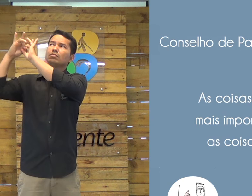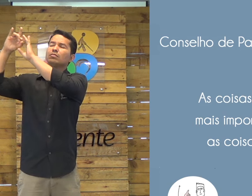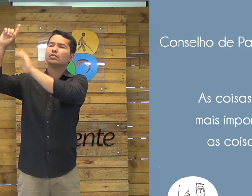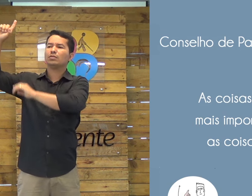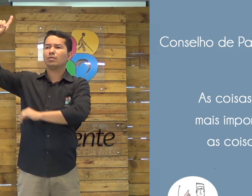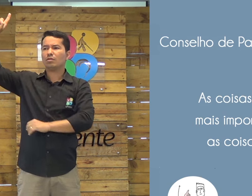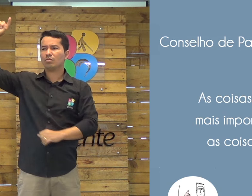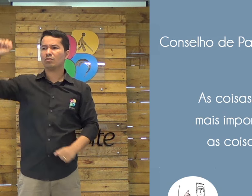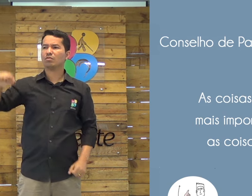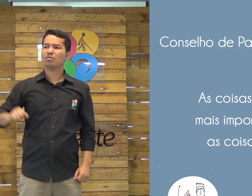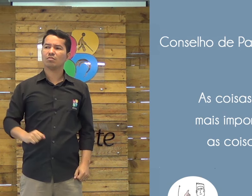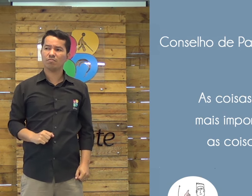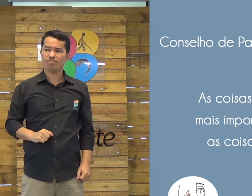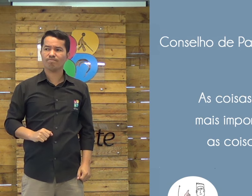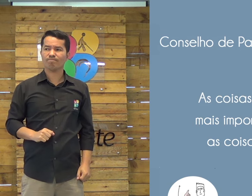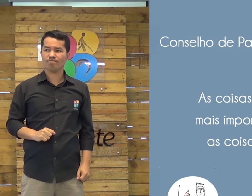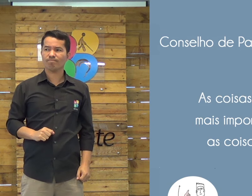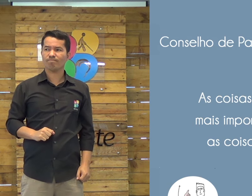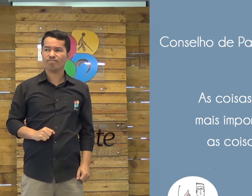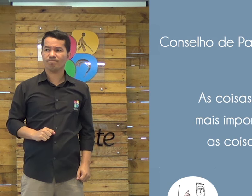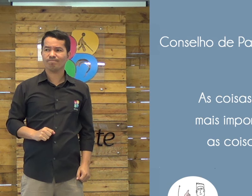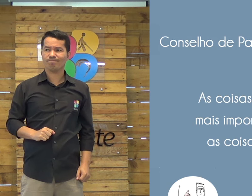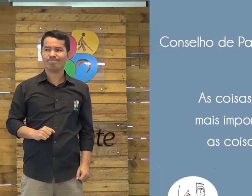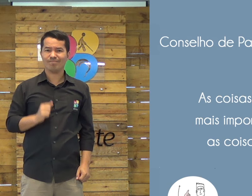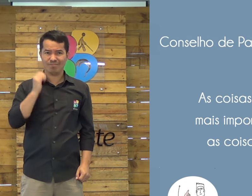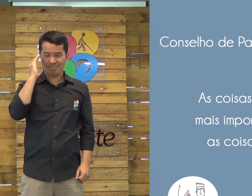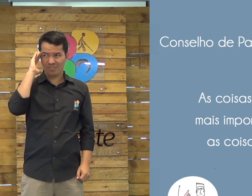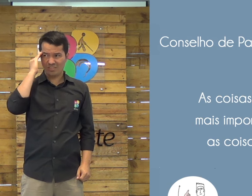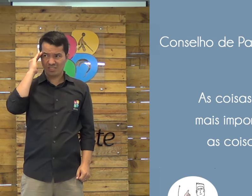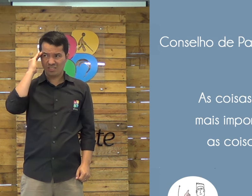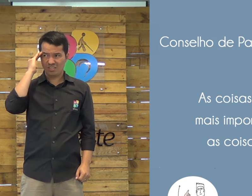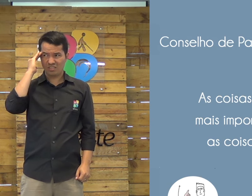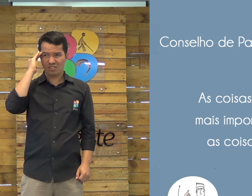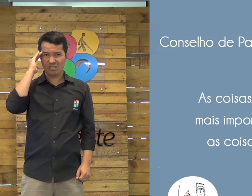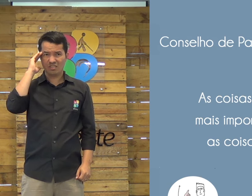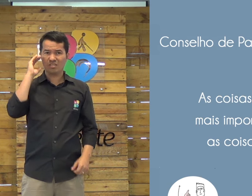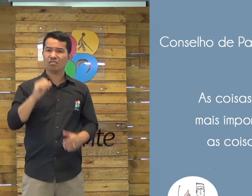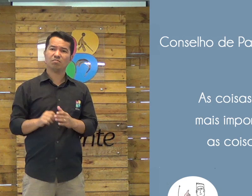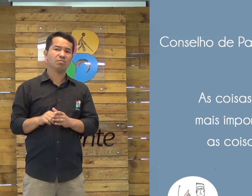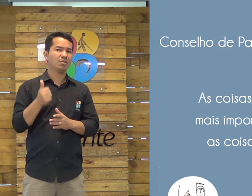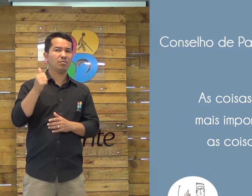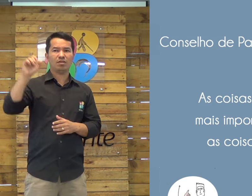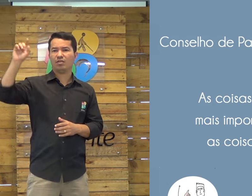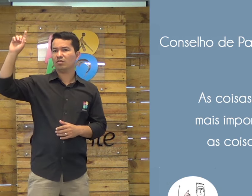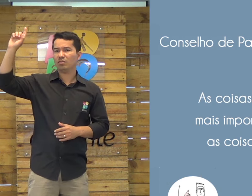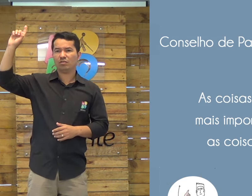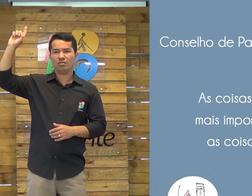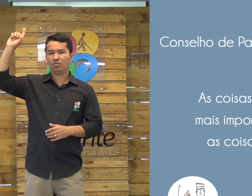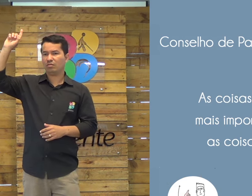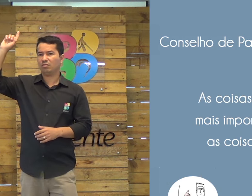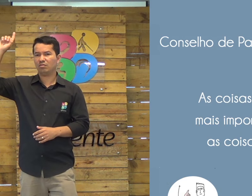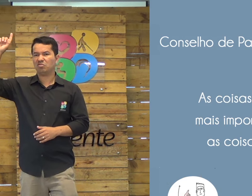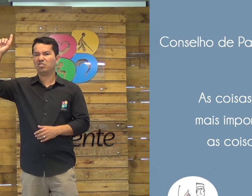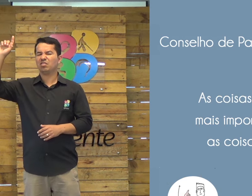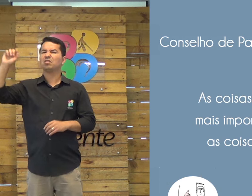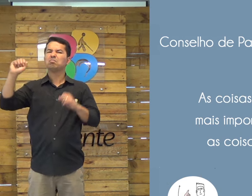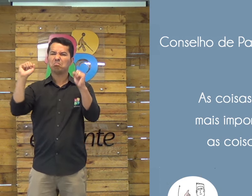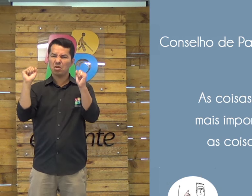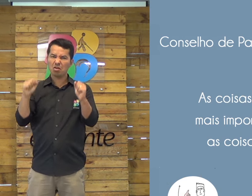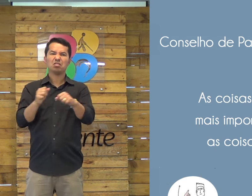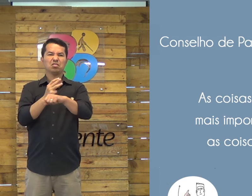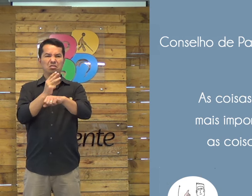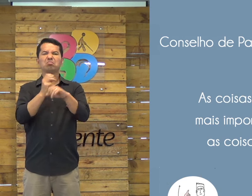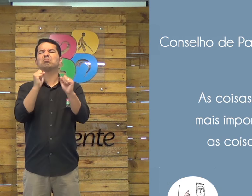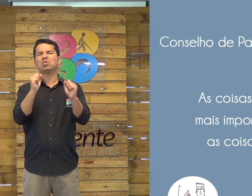Os pensamentos, os nossos pensamentos, devem estar alinhados com Deus. Você entende isso? Primeiro, pensa sempre em